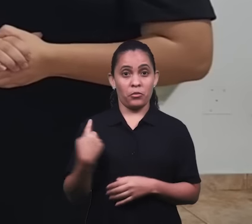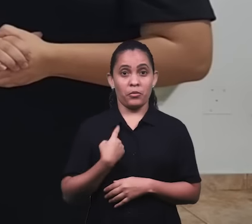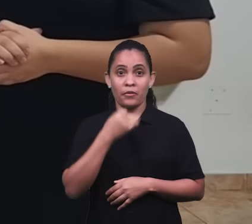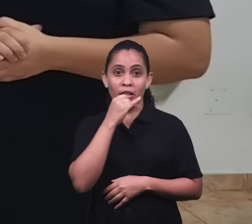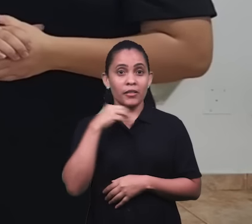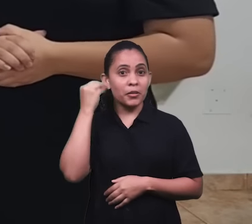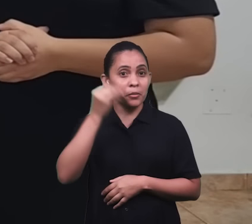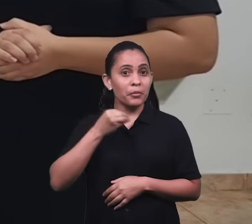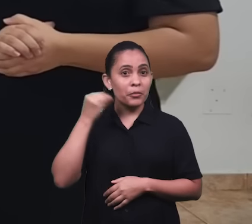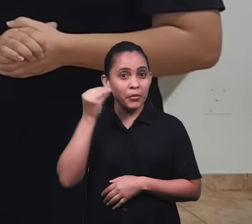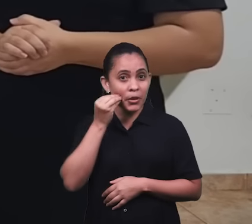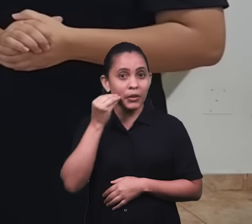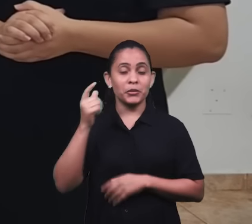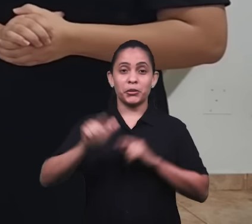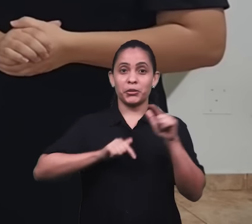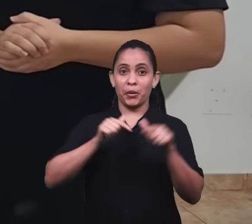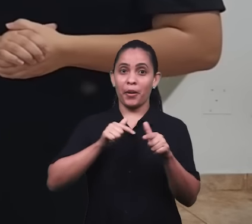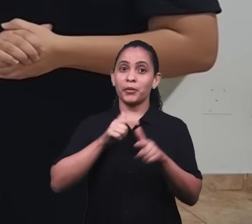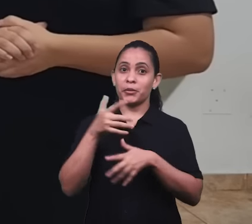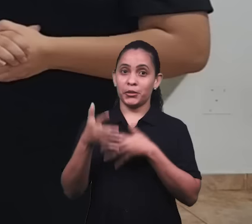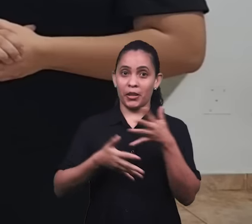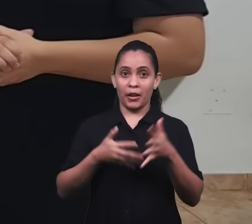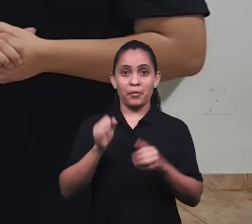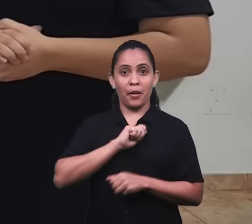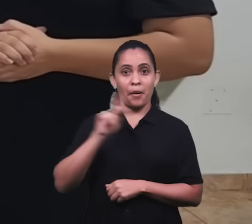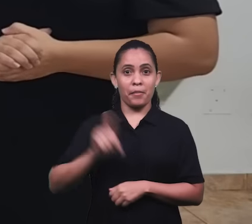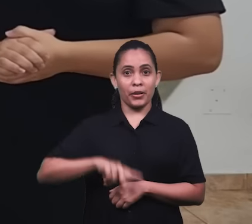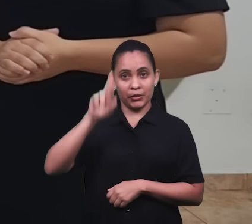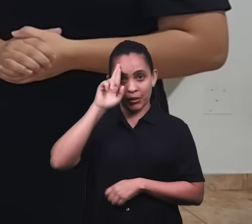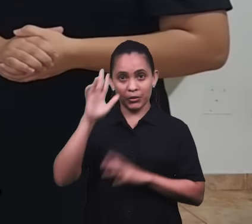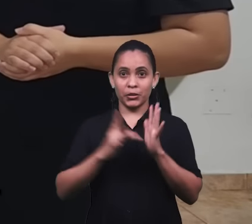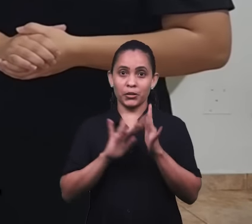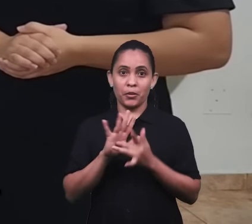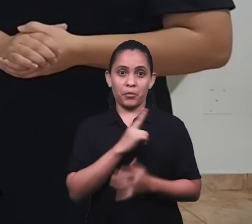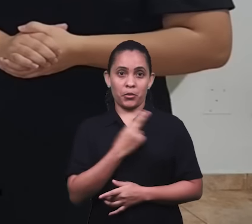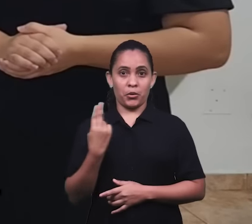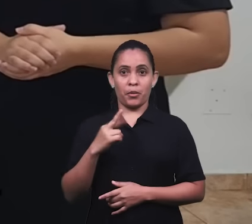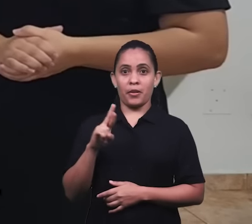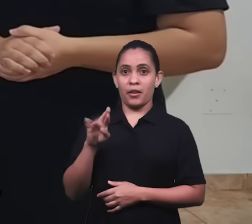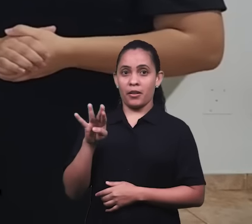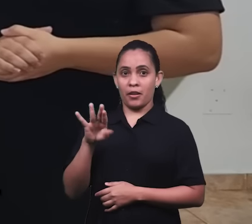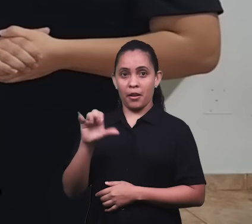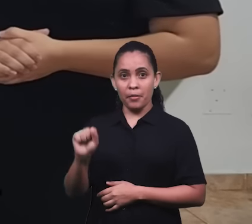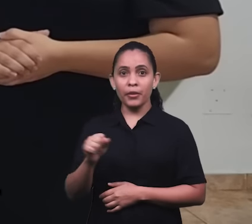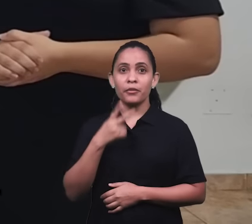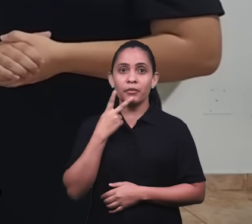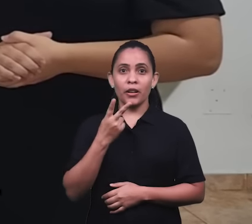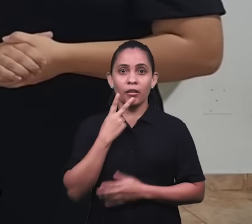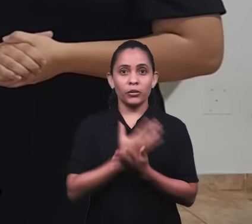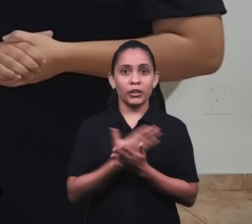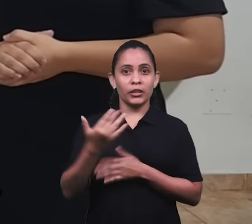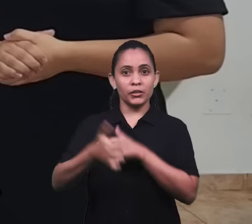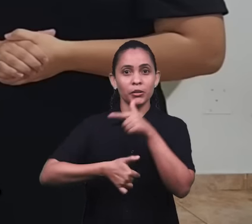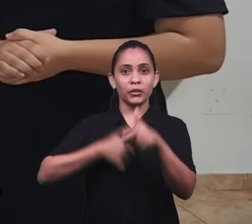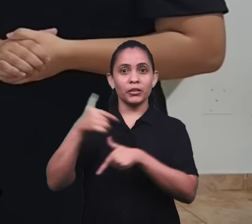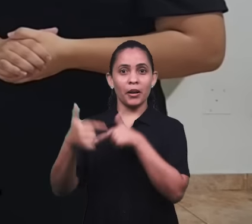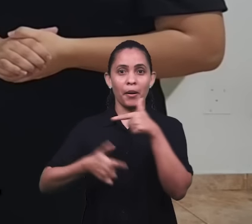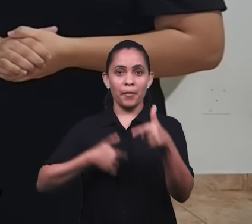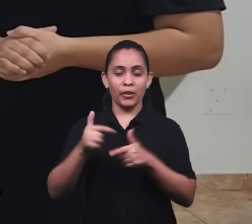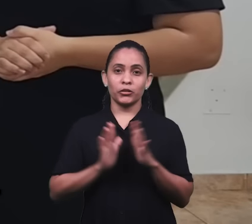vamos a hablar sobre las experiencias que tuvimos en el trabajo en esta ciudad. La paz del Señor Jesús, mi nombre es Rebeca y